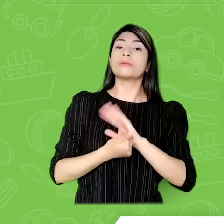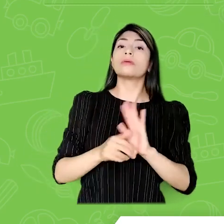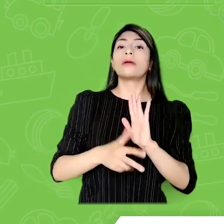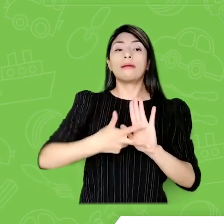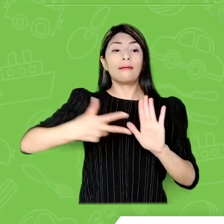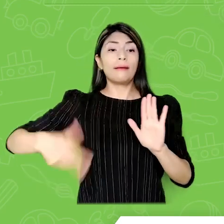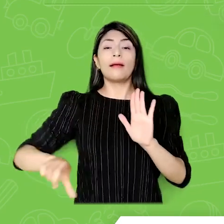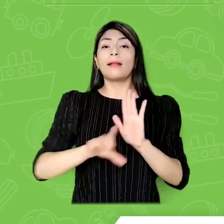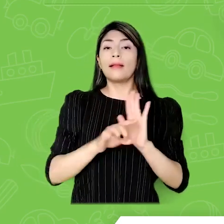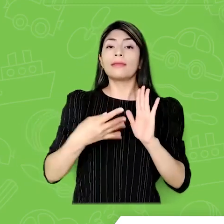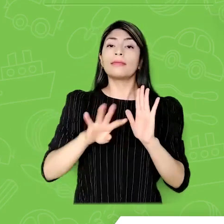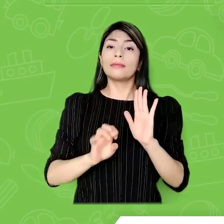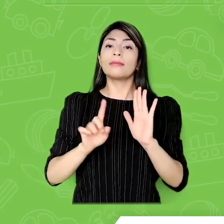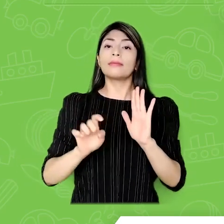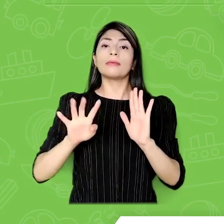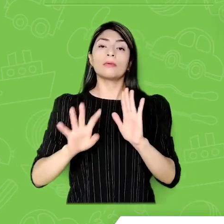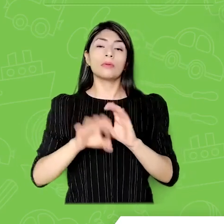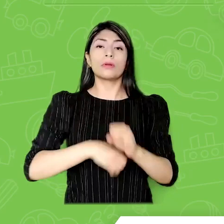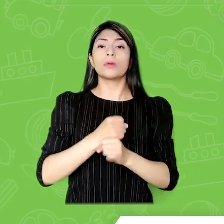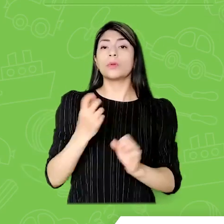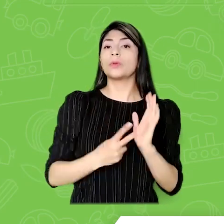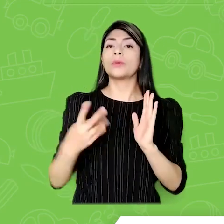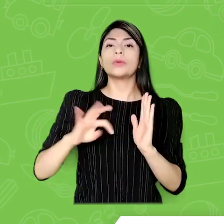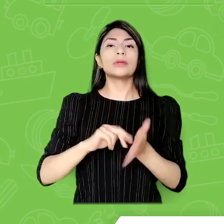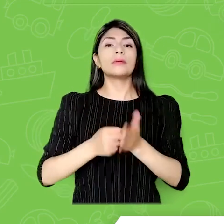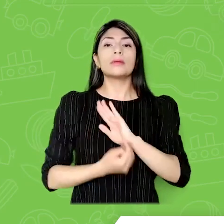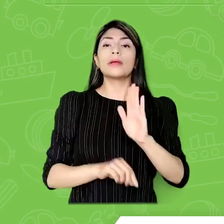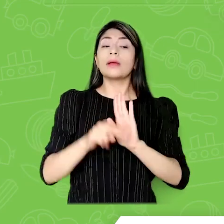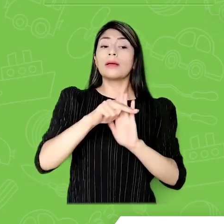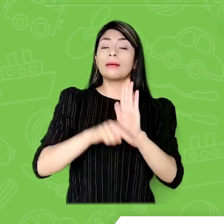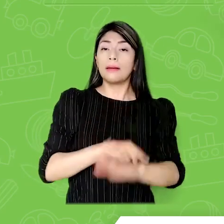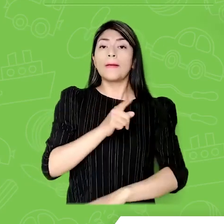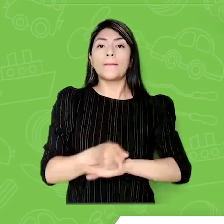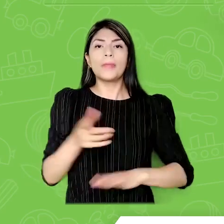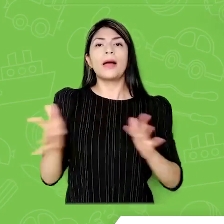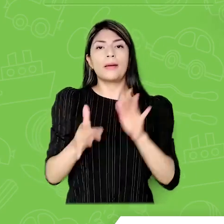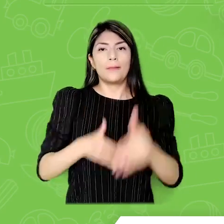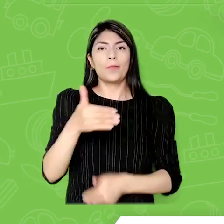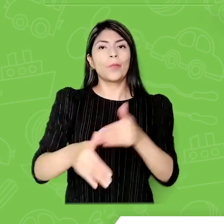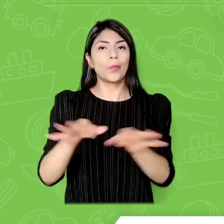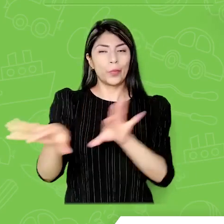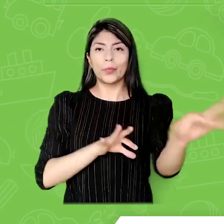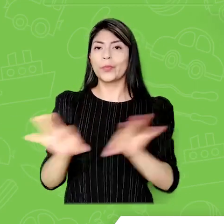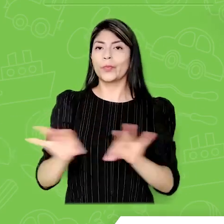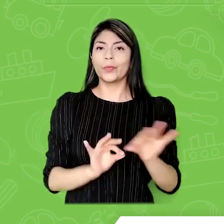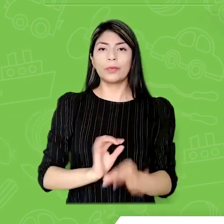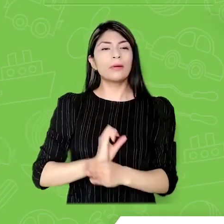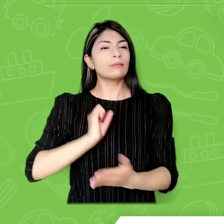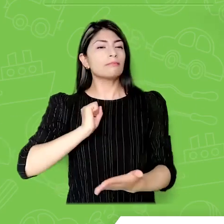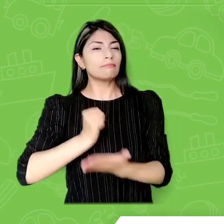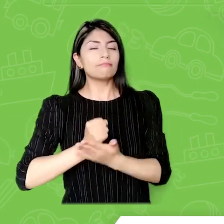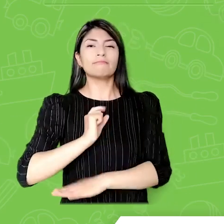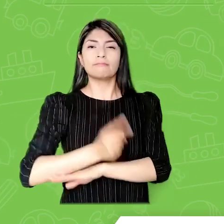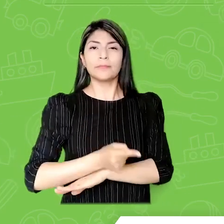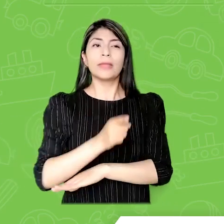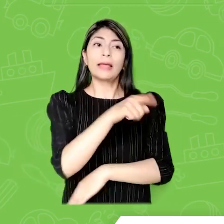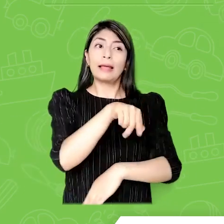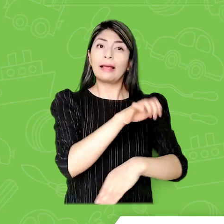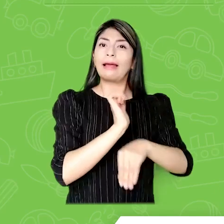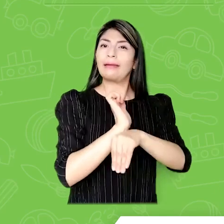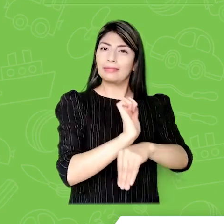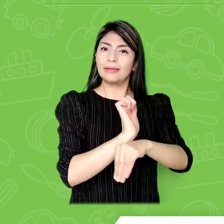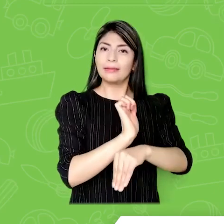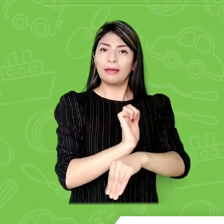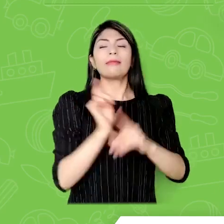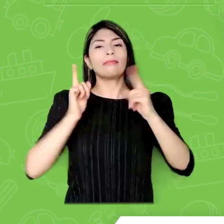son normas reguladoras de este proceso de selección, y obligan tanto a la entidad objeto del mismo como a la CNSC, a